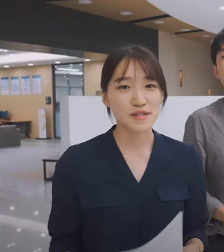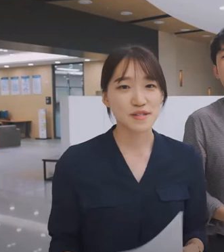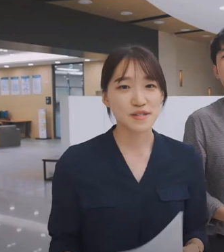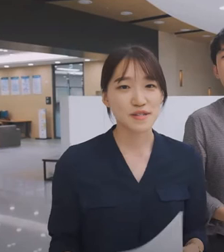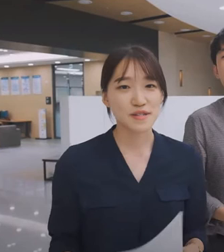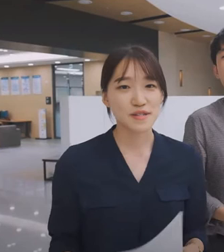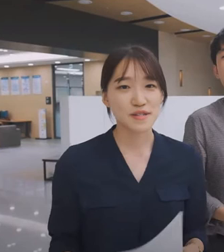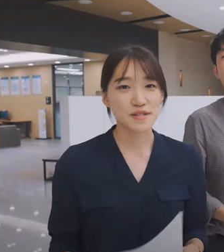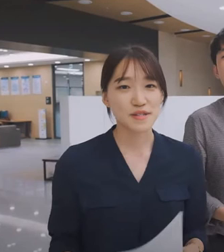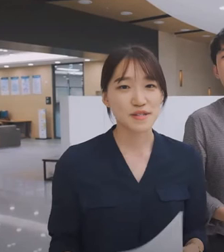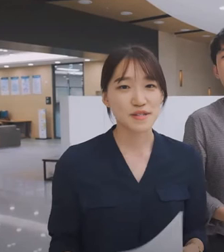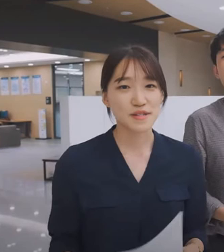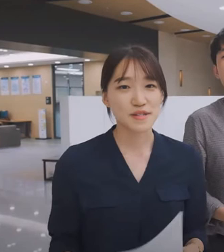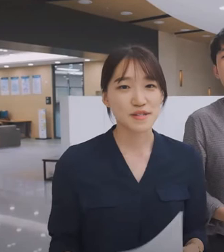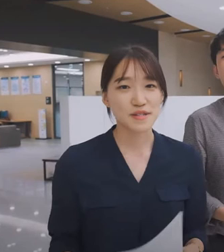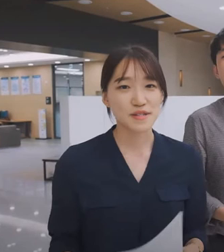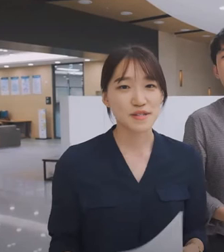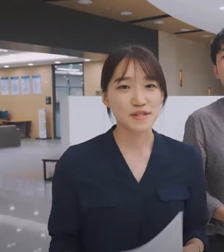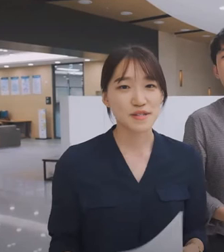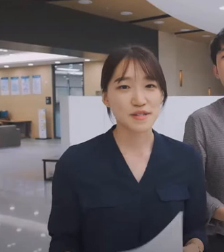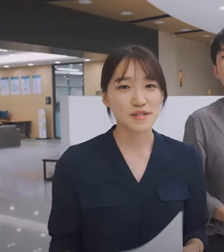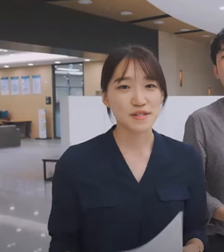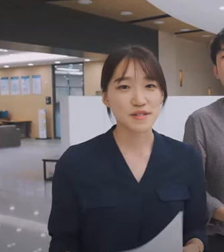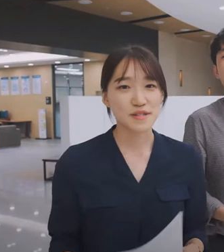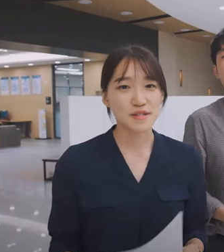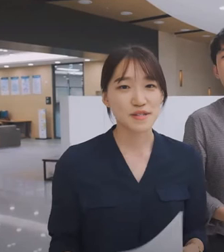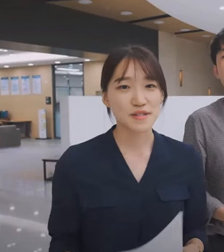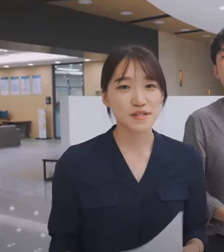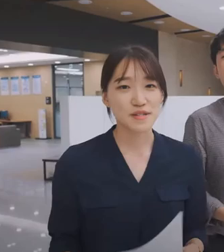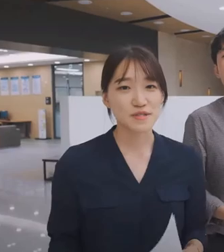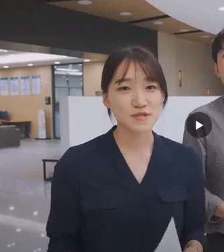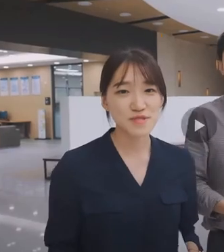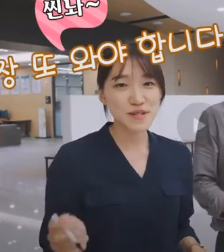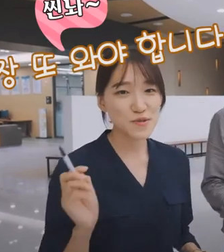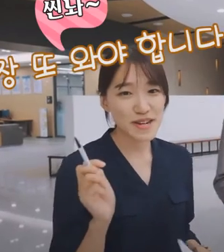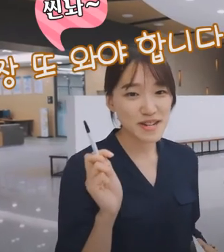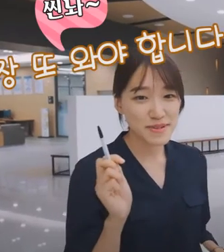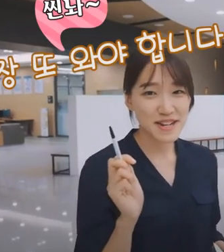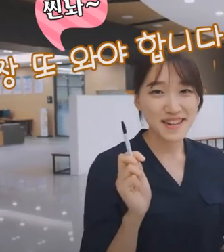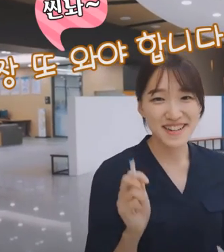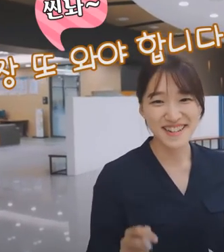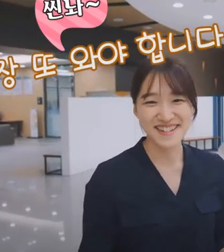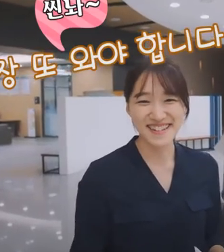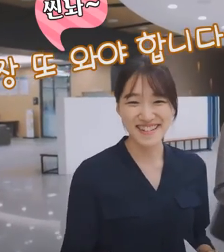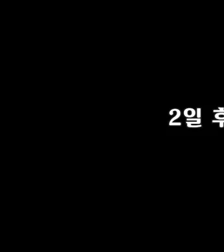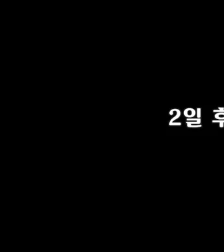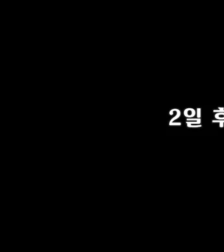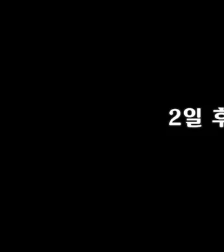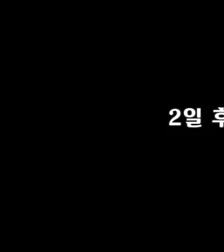법에서 48시간 이내에 결정하도록 돼 있으니까요, 그죠? 하루나 이틀. 출장 또 와야 합니다.